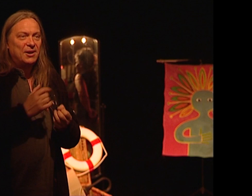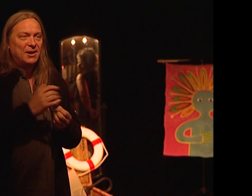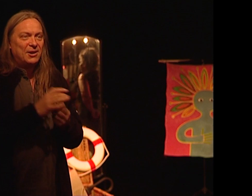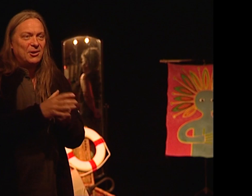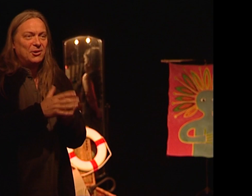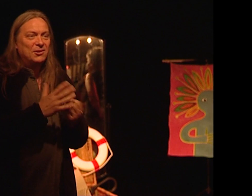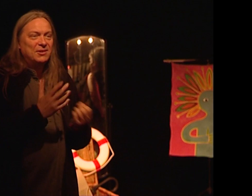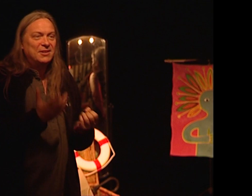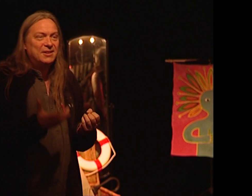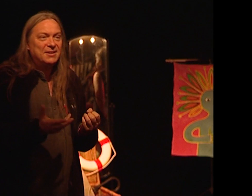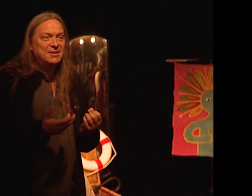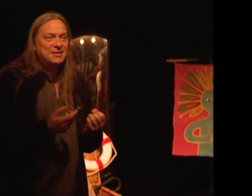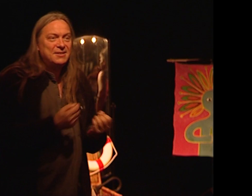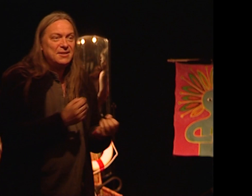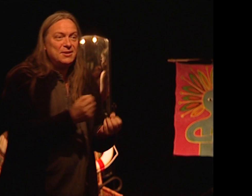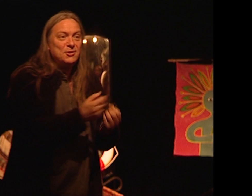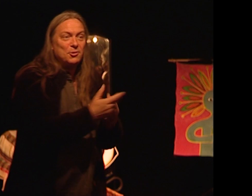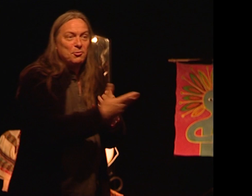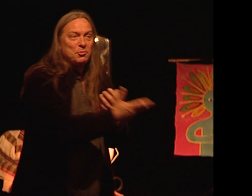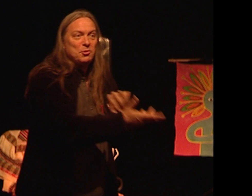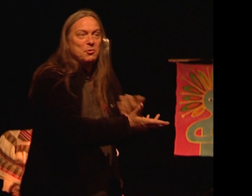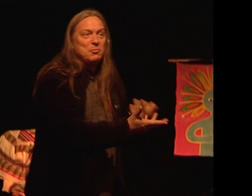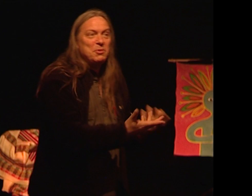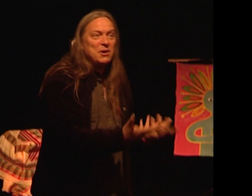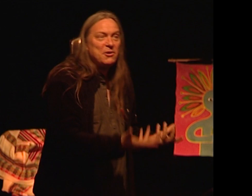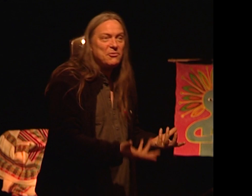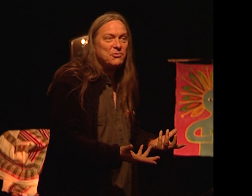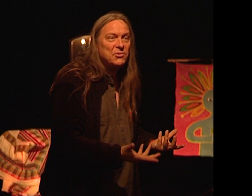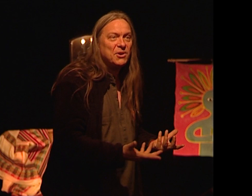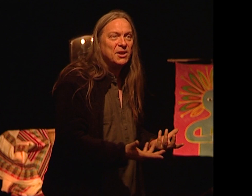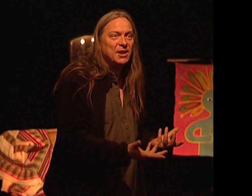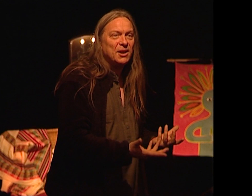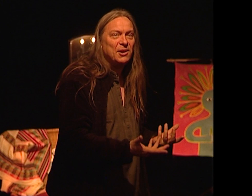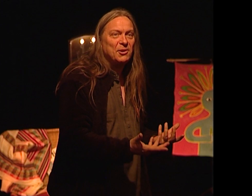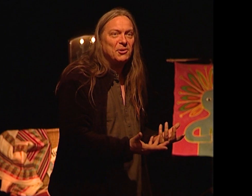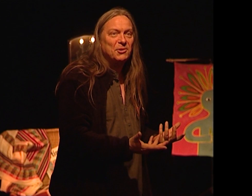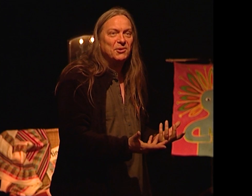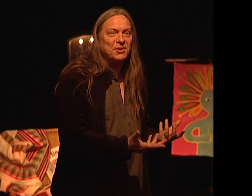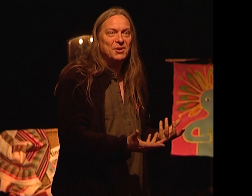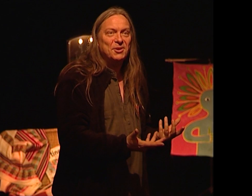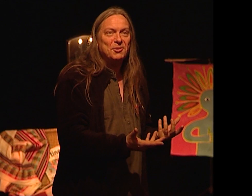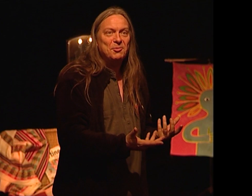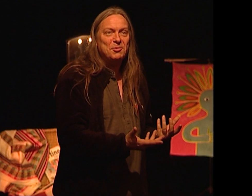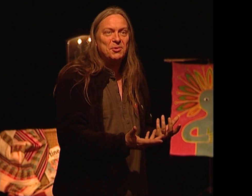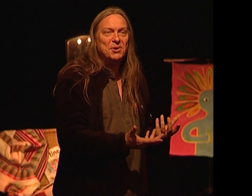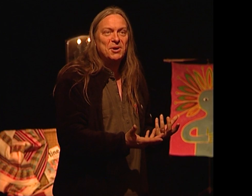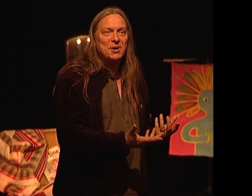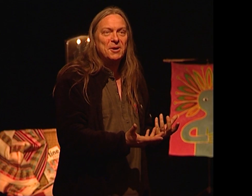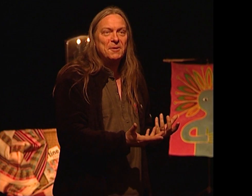sur Internet. C'est mon mari qui l'a découvert, qui m'a dit « il y a un mec qui va te plaire ». C'est rare, un mari qui dit ça. Effectivement, en